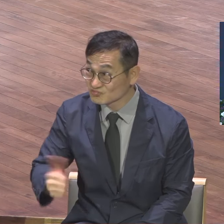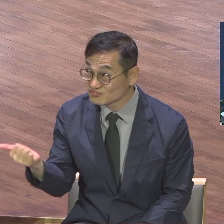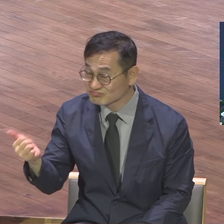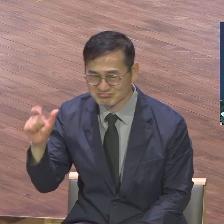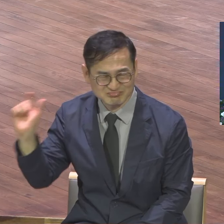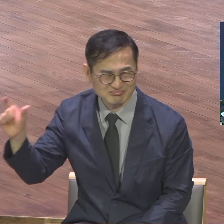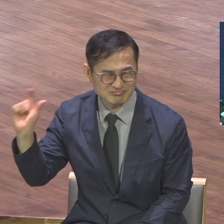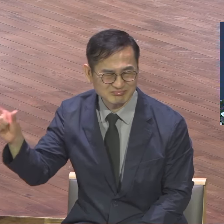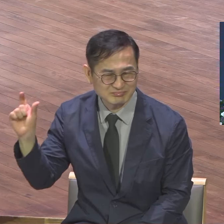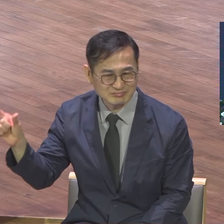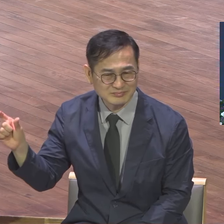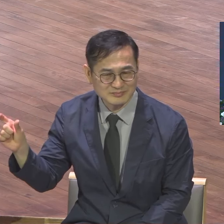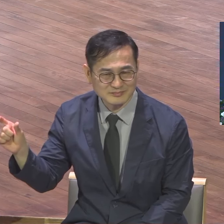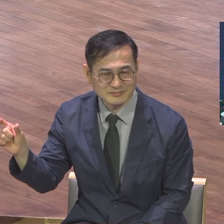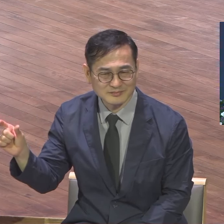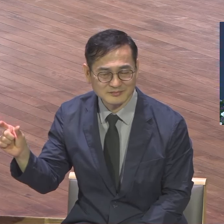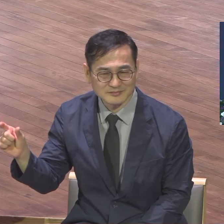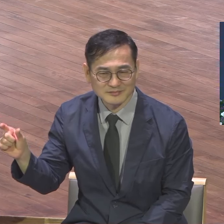예수님께서